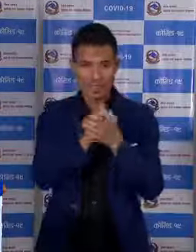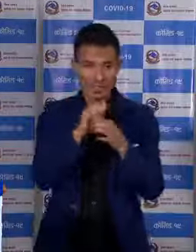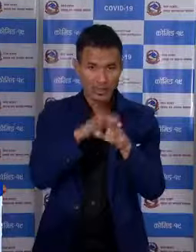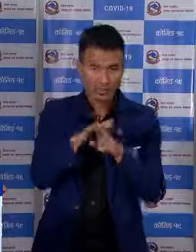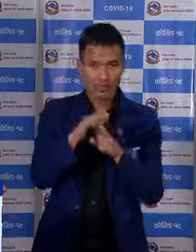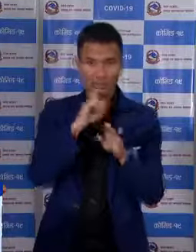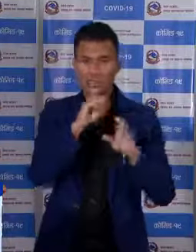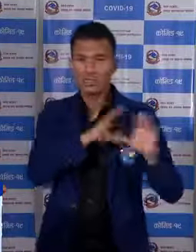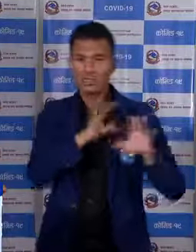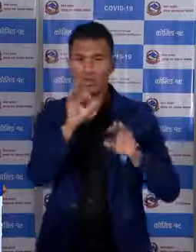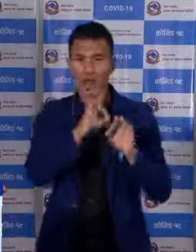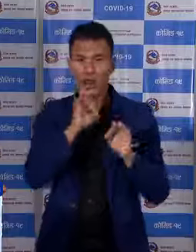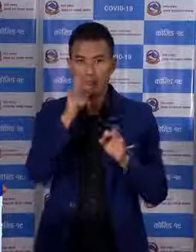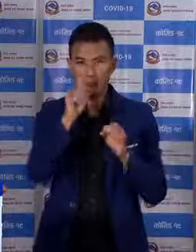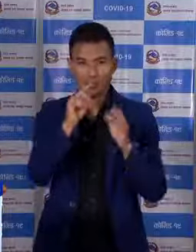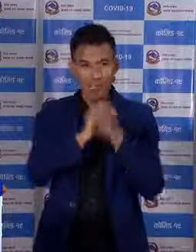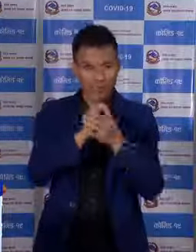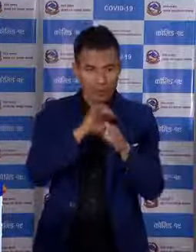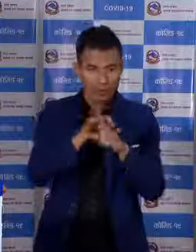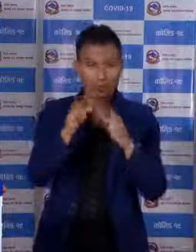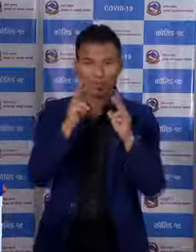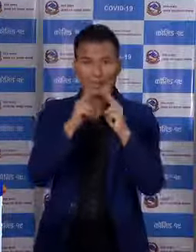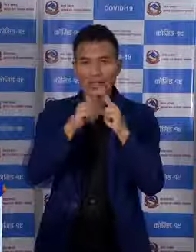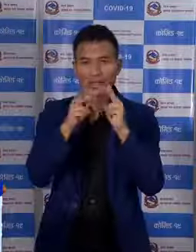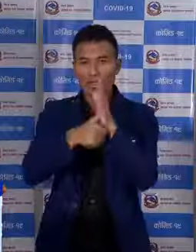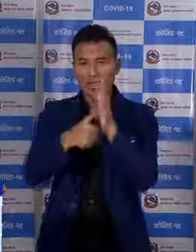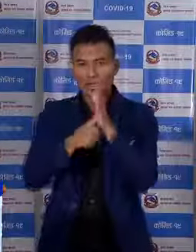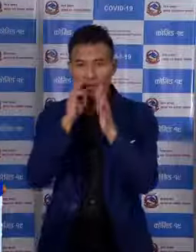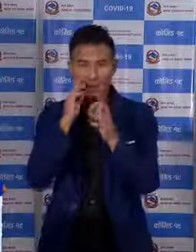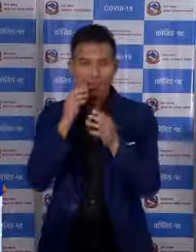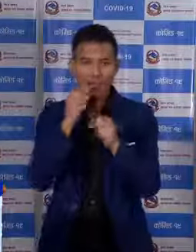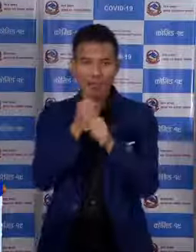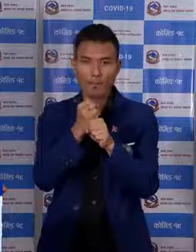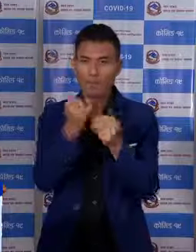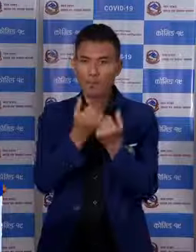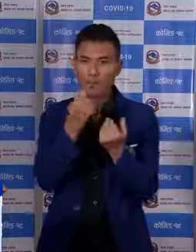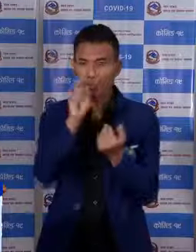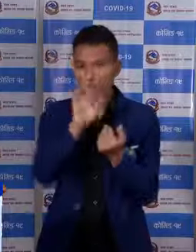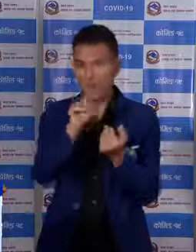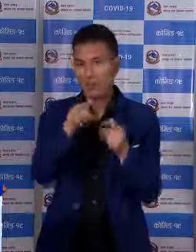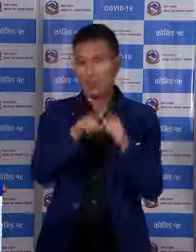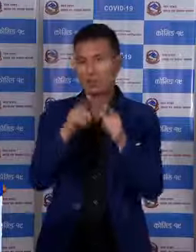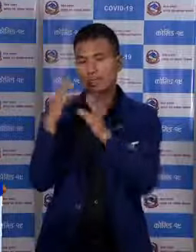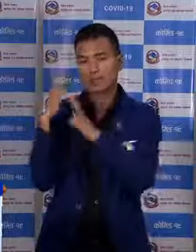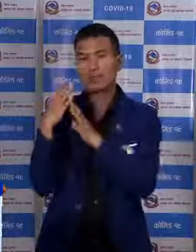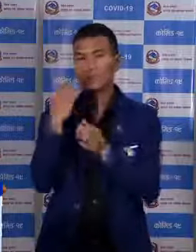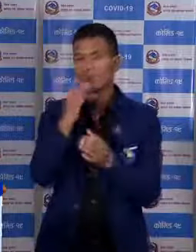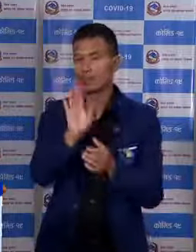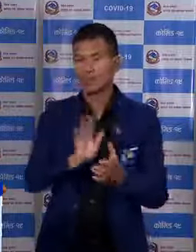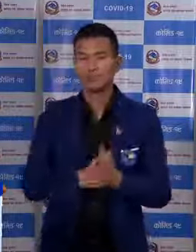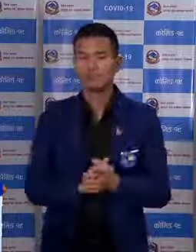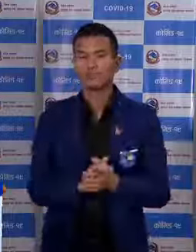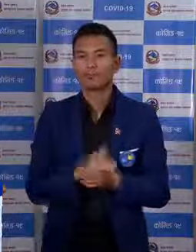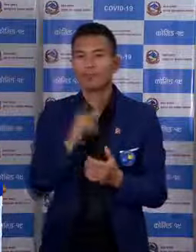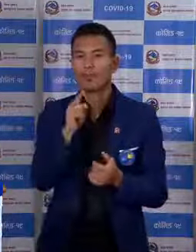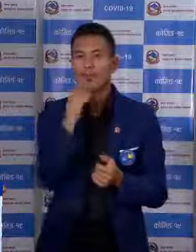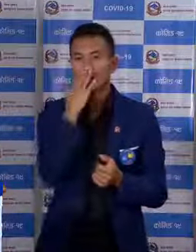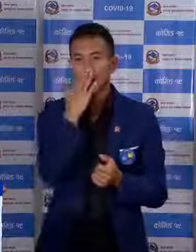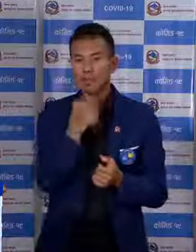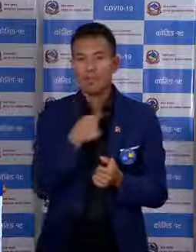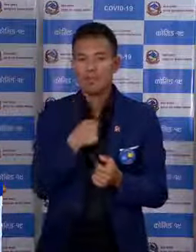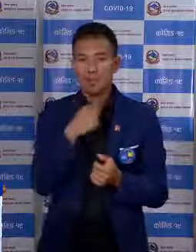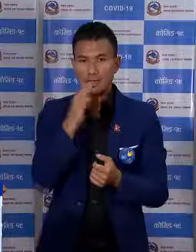निर्देशनालाहका साथ यहरू जो कंट्याक्ट्रेसिंग मार दिन राध खटी रखना भाए चाहूं वहार को पनी यो चाहिं जिम्मेवारी होना हूं छाू तेले गर्दा खेरी